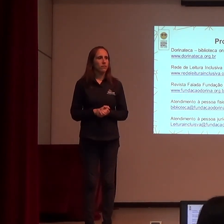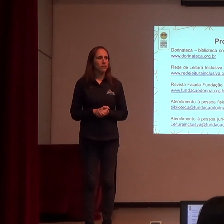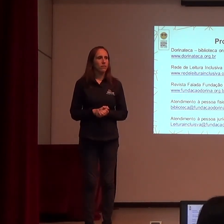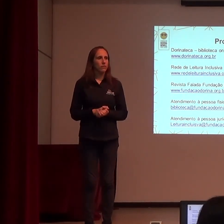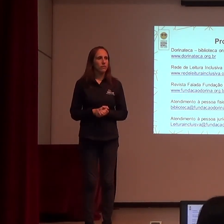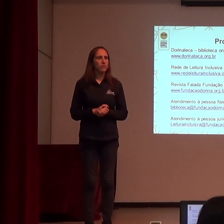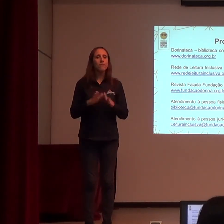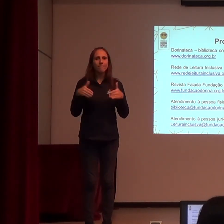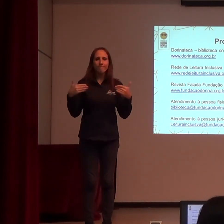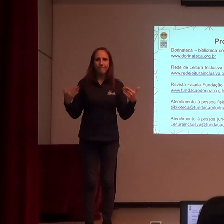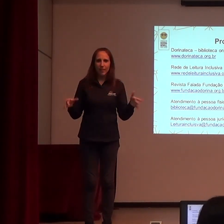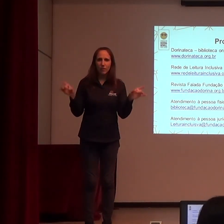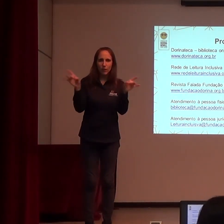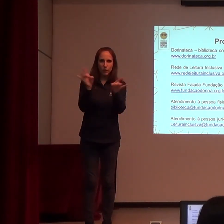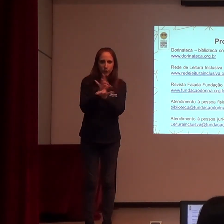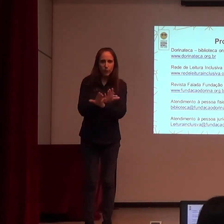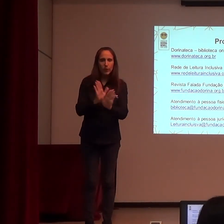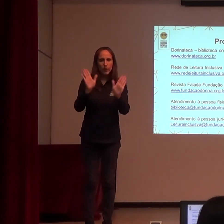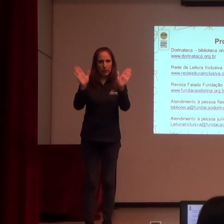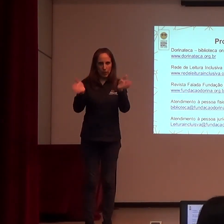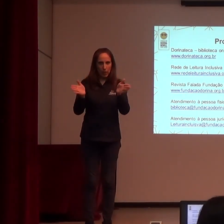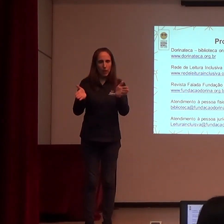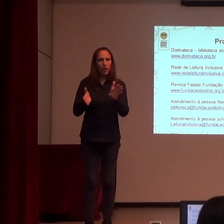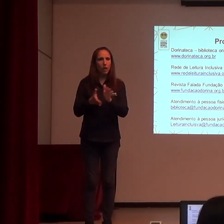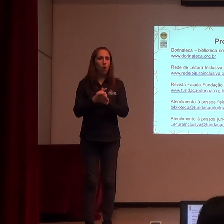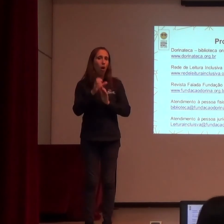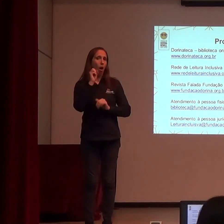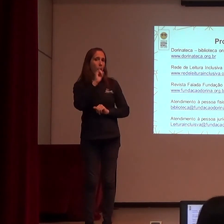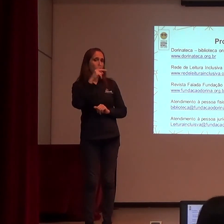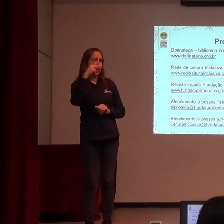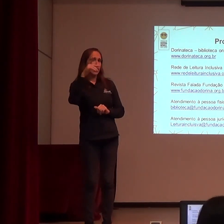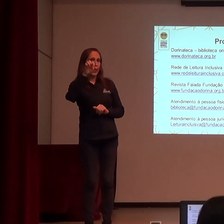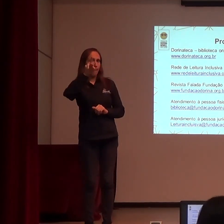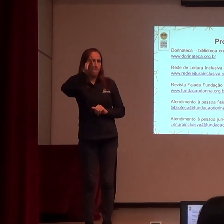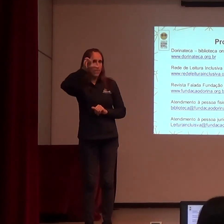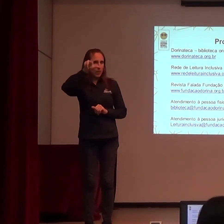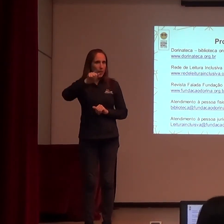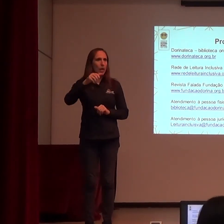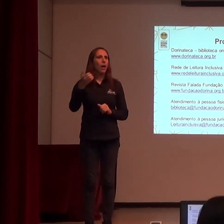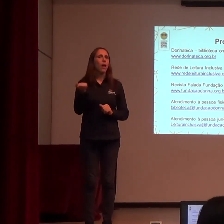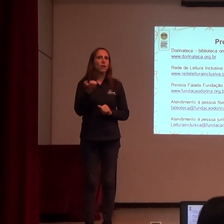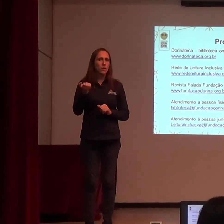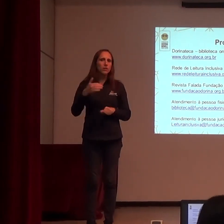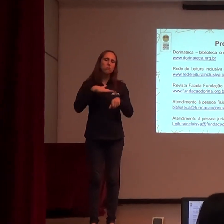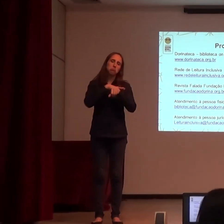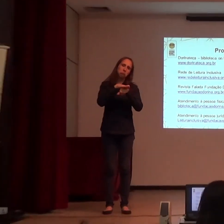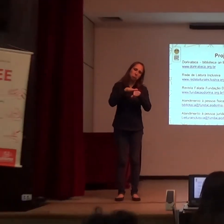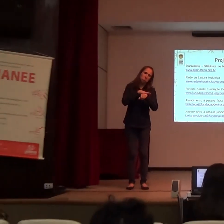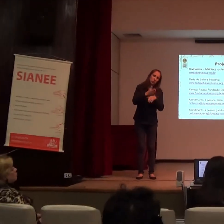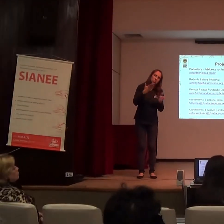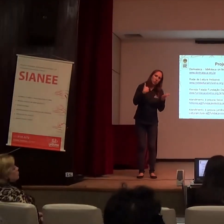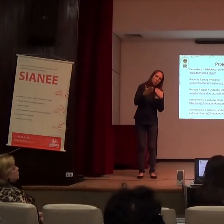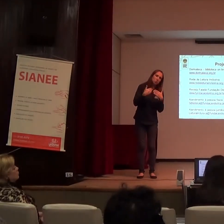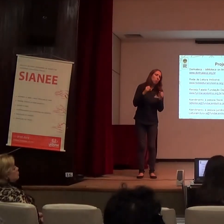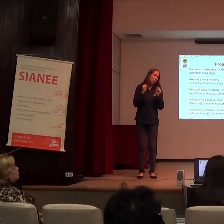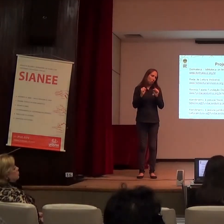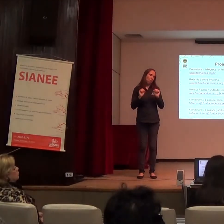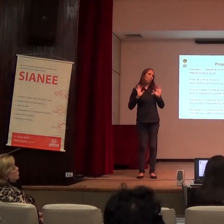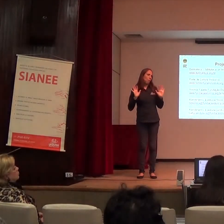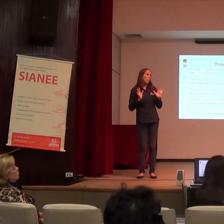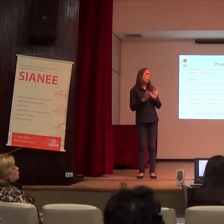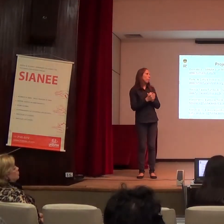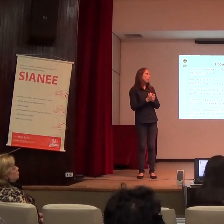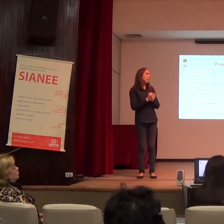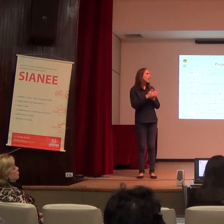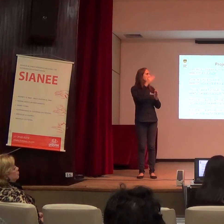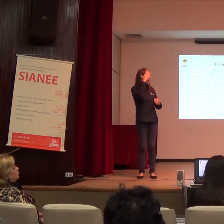Então, a gente vai encerrar por aqui. Se a Pérola tiver algum tempo para conversar aqui pessoalmente com o pessoal, não tem mais perguntas, né?